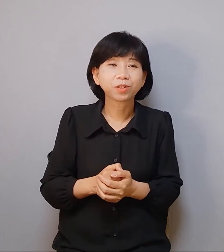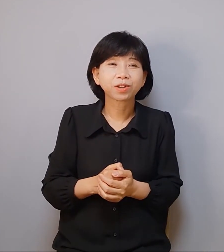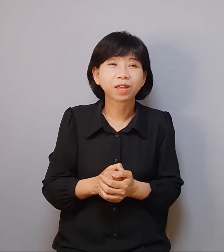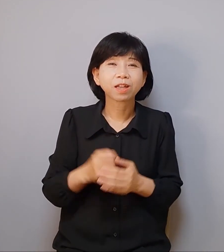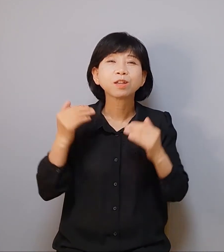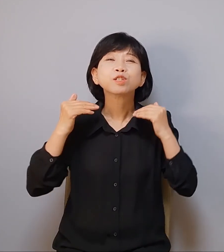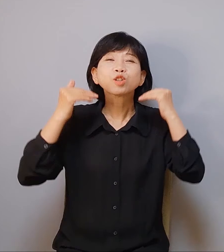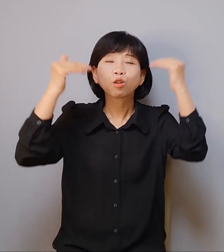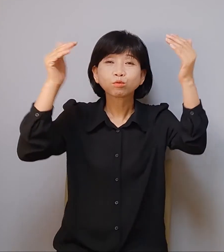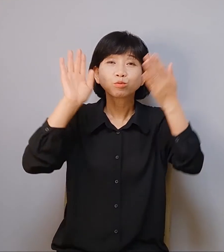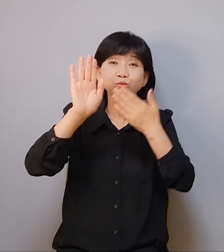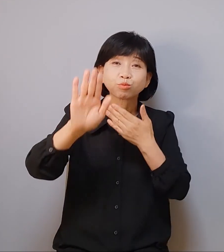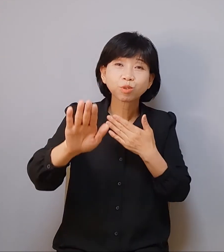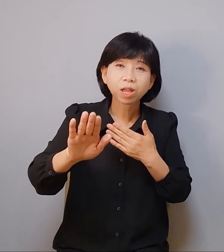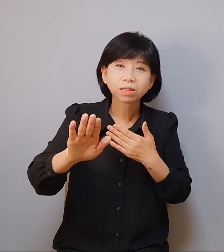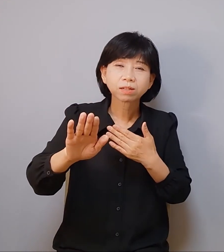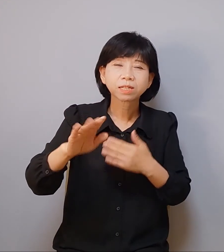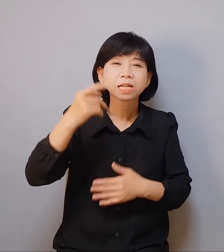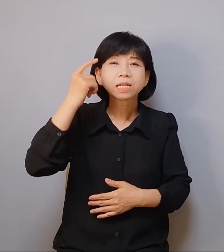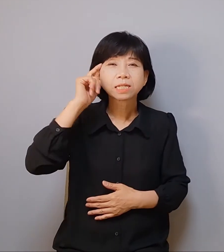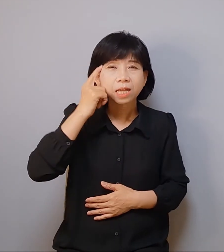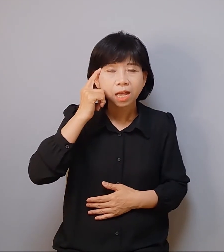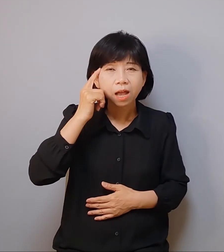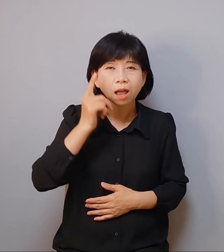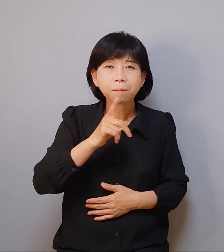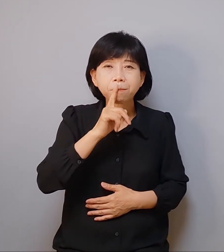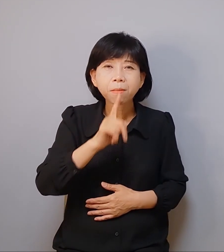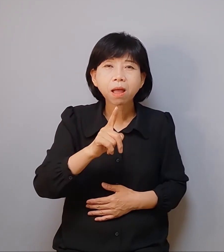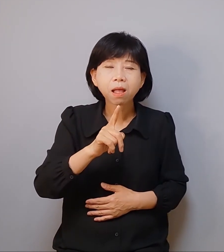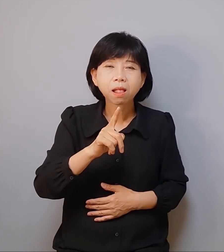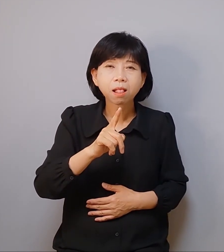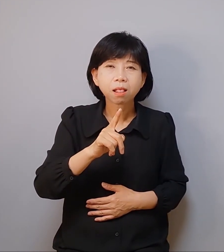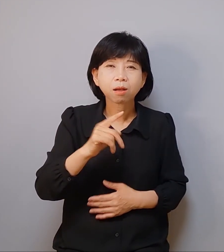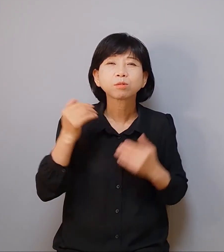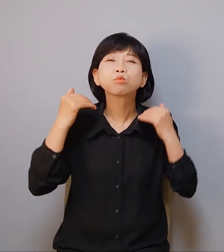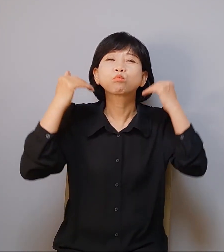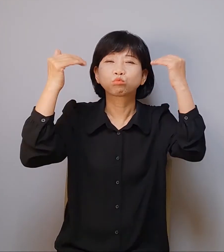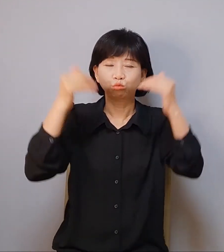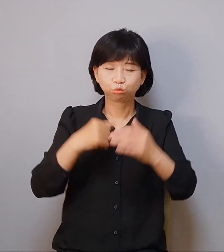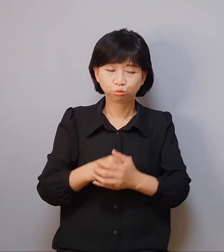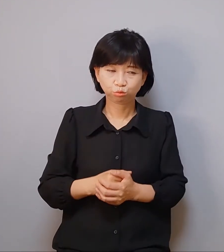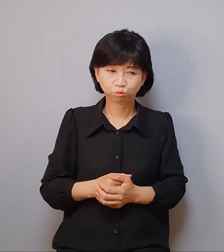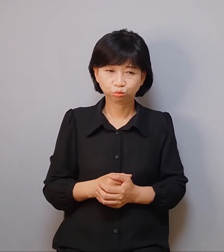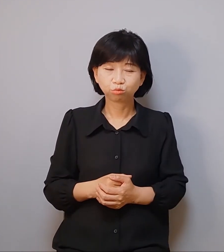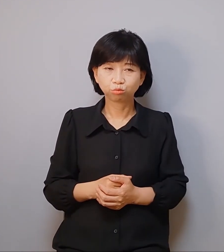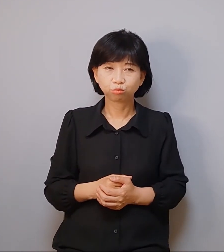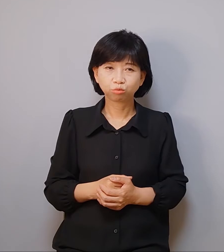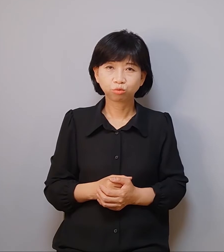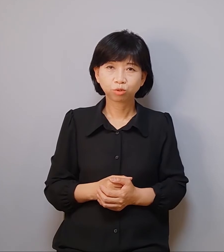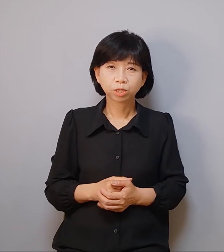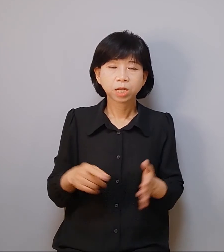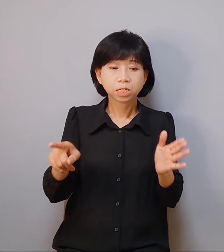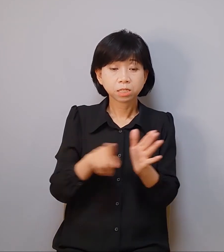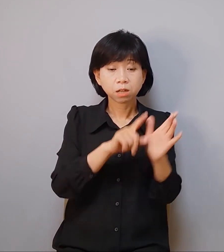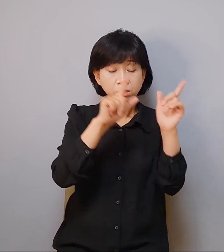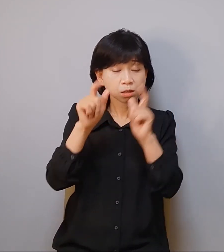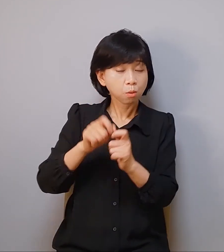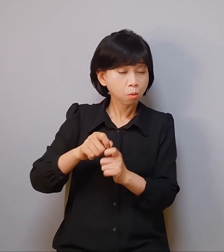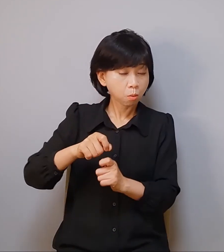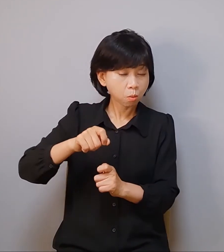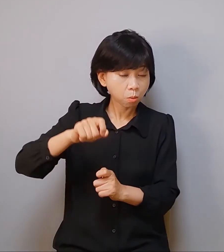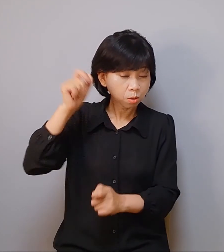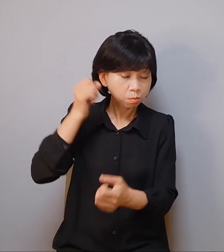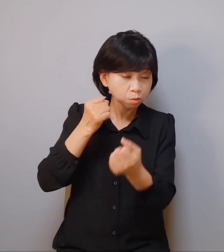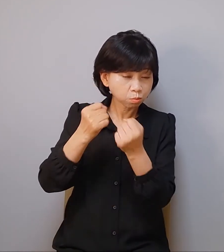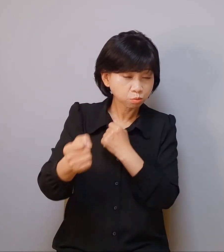여러분, 신앙생활도 철이 들어야 됩니다. 나 예수님 오래 믿었는데 그래도 철 안 든 분들이 있어요.